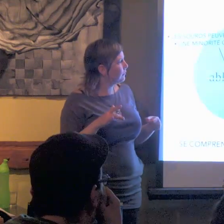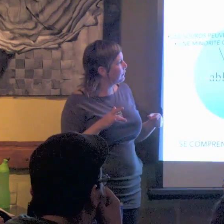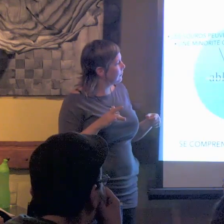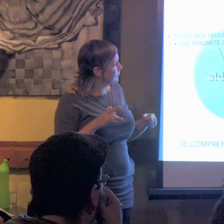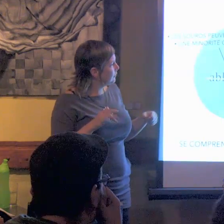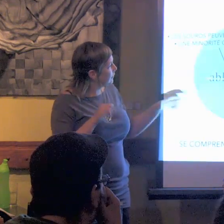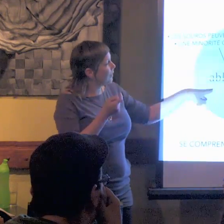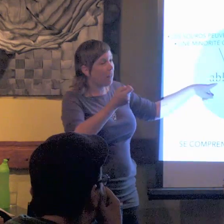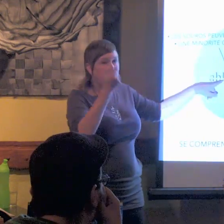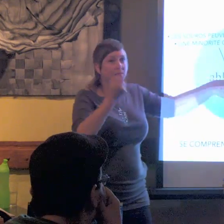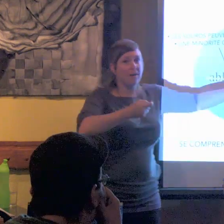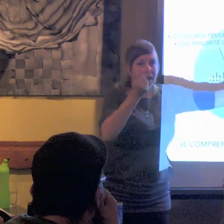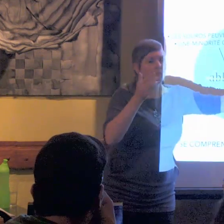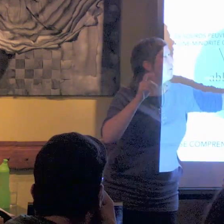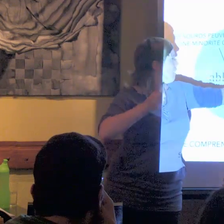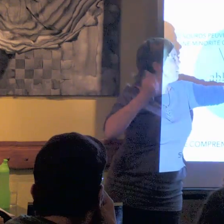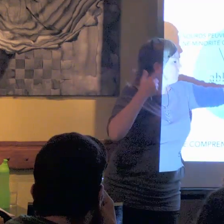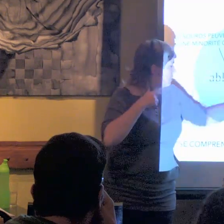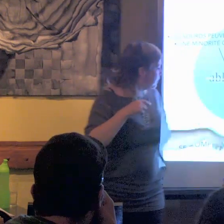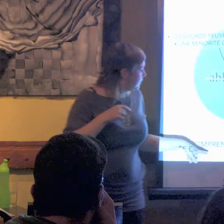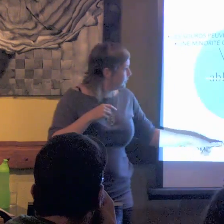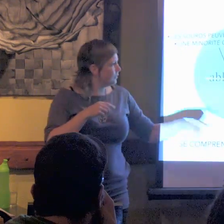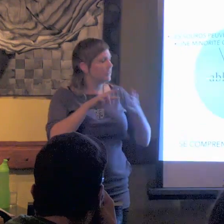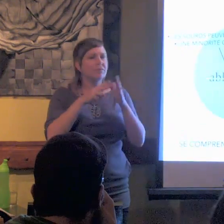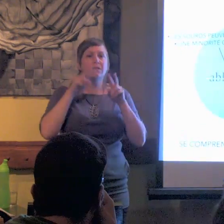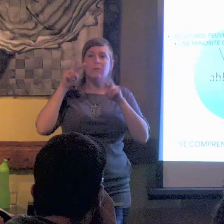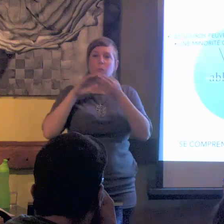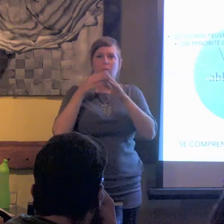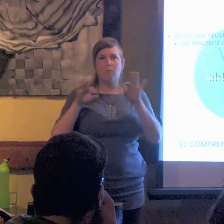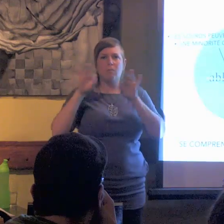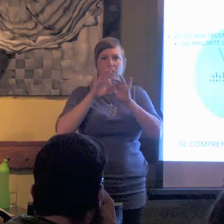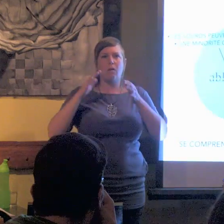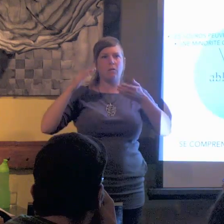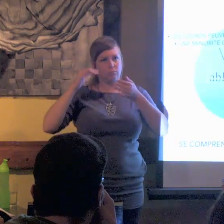langues signées, sur un niveau inférieur, un palier inférieur.